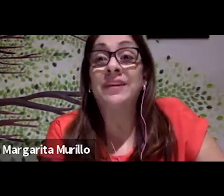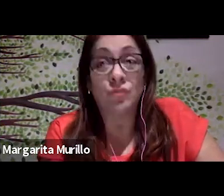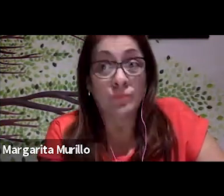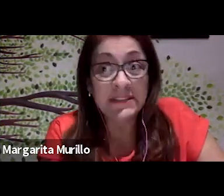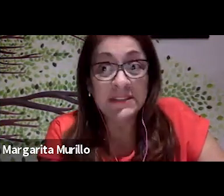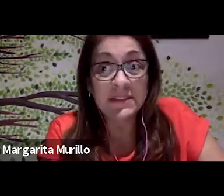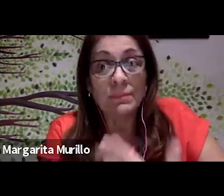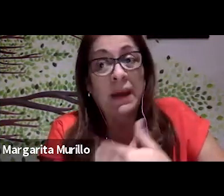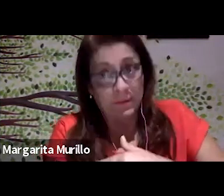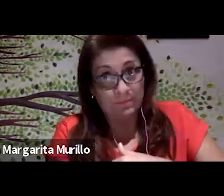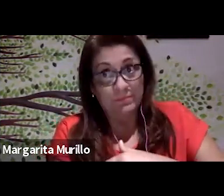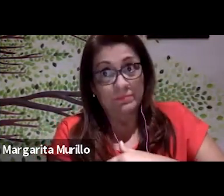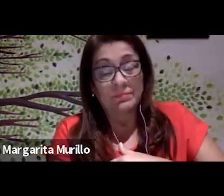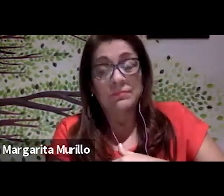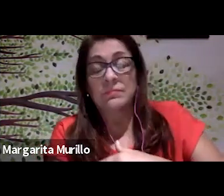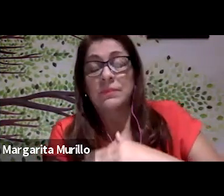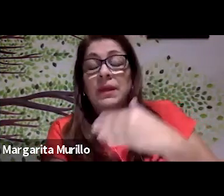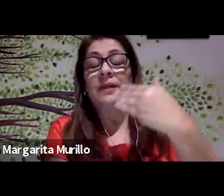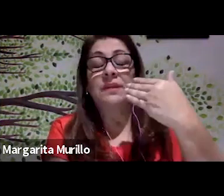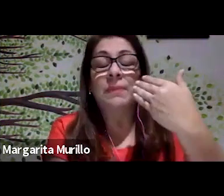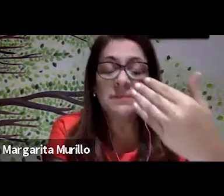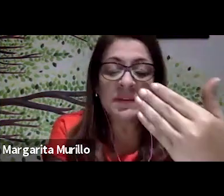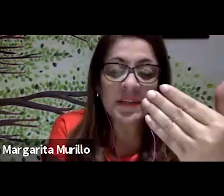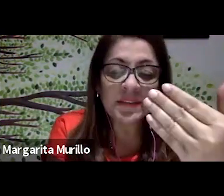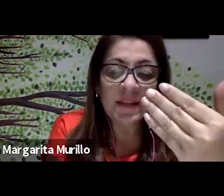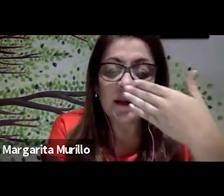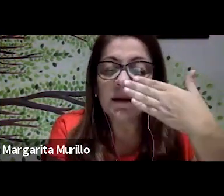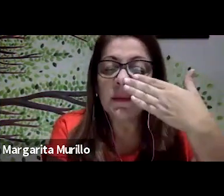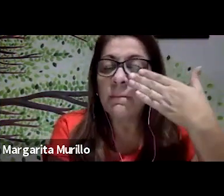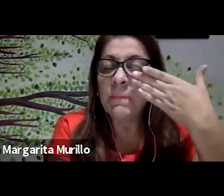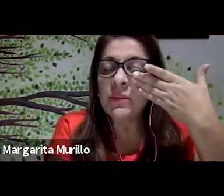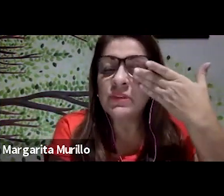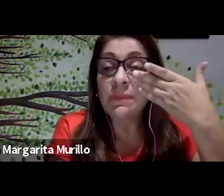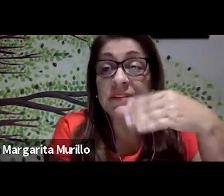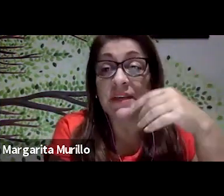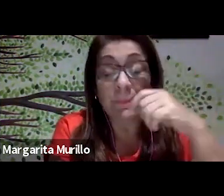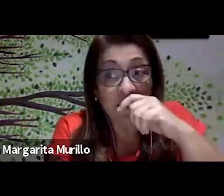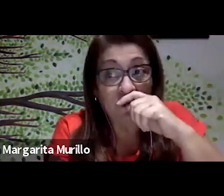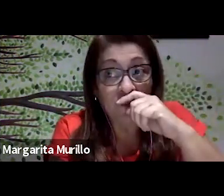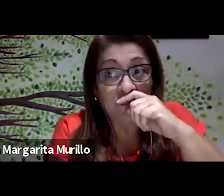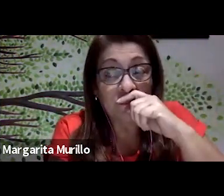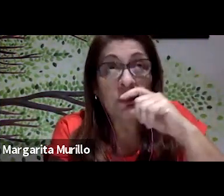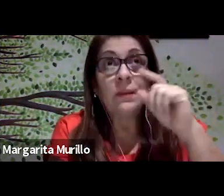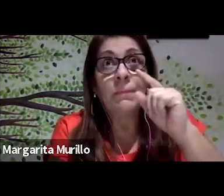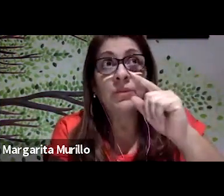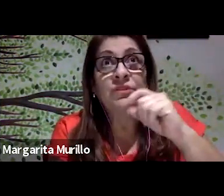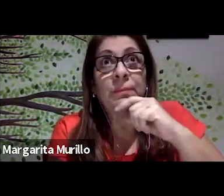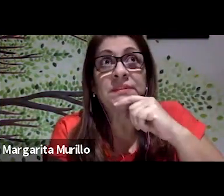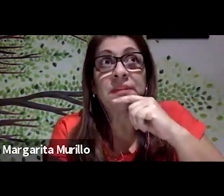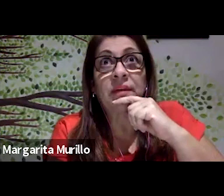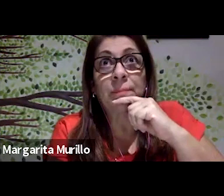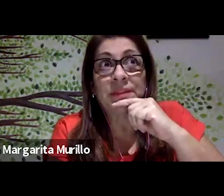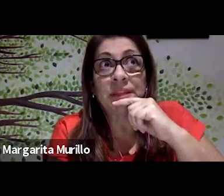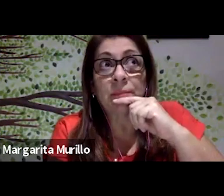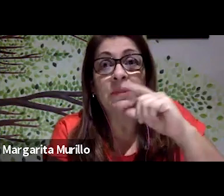comunicarnos más baja entre más pantalla tenga menos capacidad de apego menos